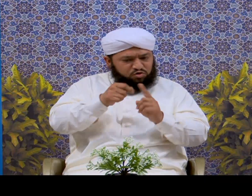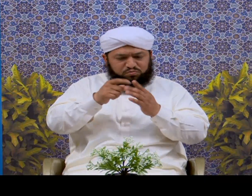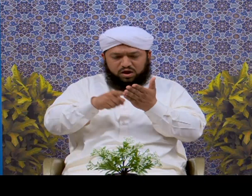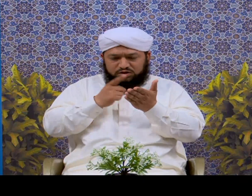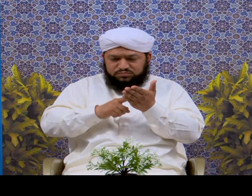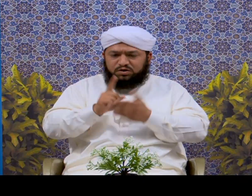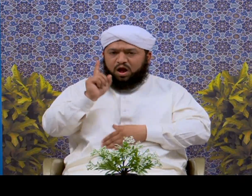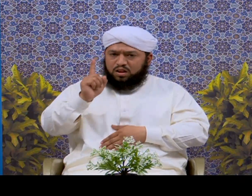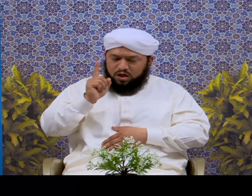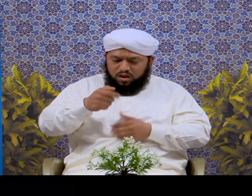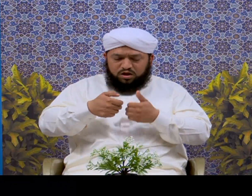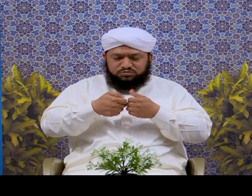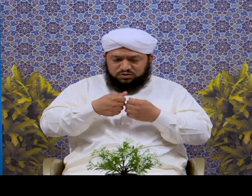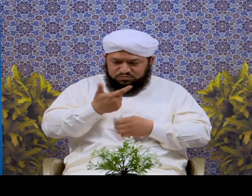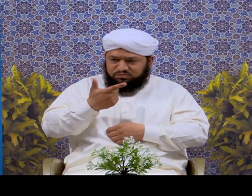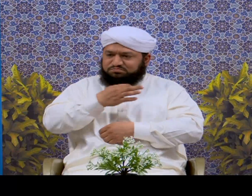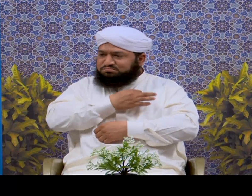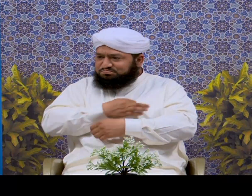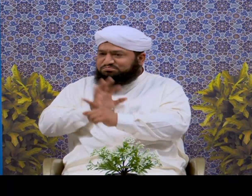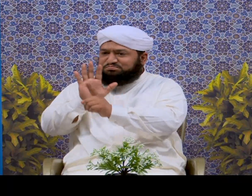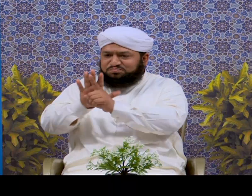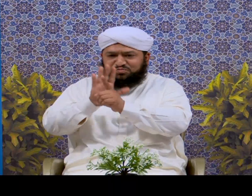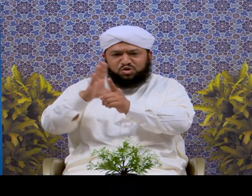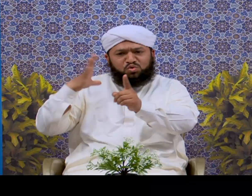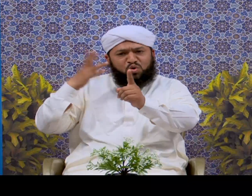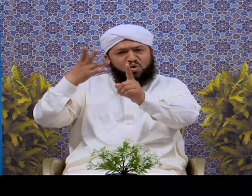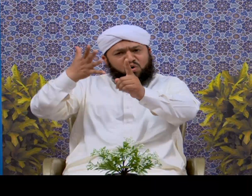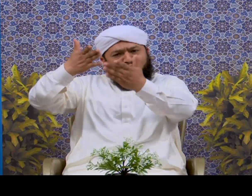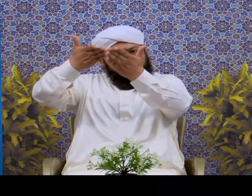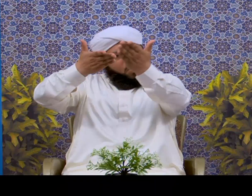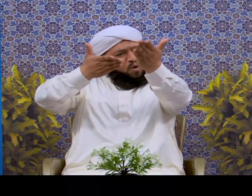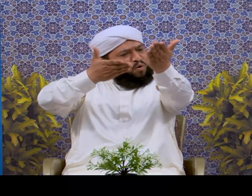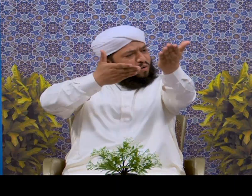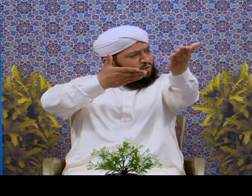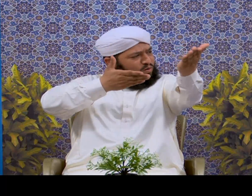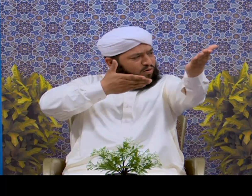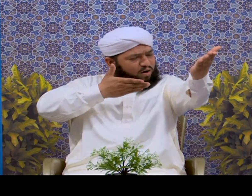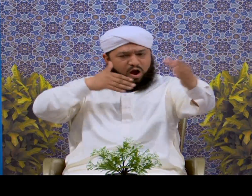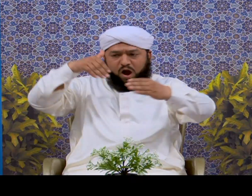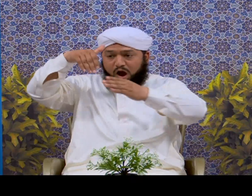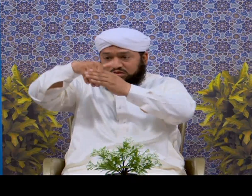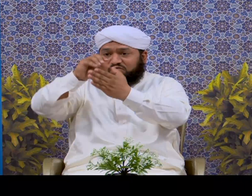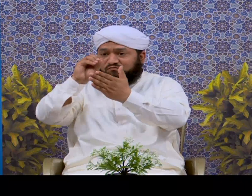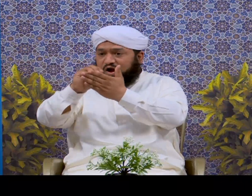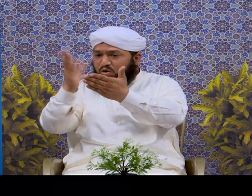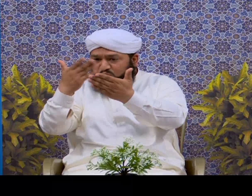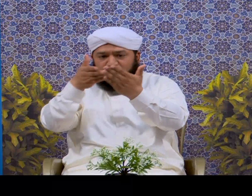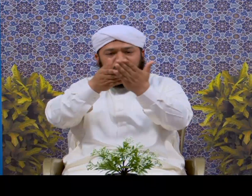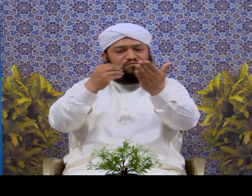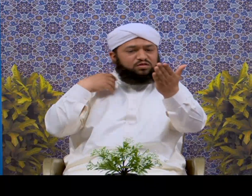ذکر، فکر، حسن اخلاق وغیرہ ہزار قسم کی عبادات ہیں۔ ہر عبادت کے اپنے اپنے فوائد، ثمرات اور کمالات